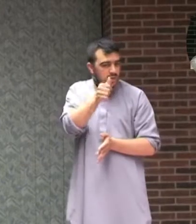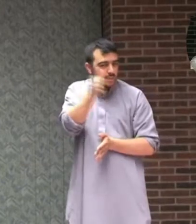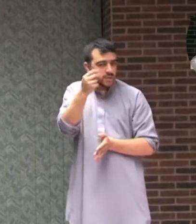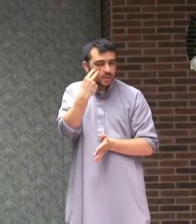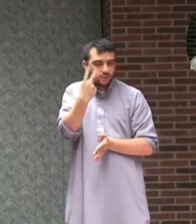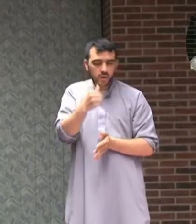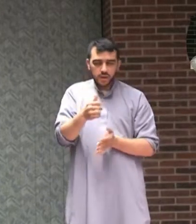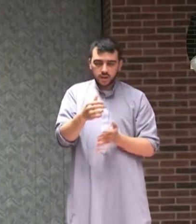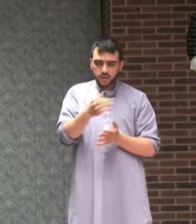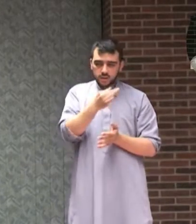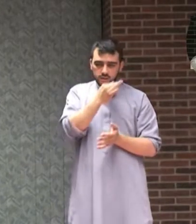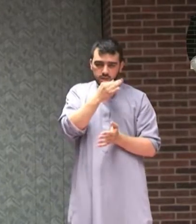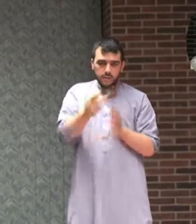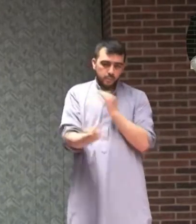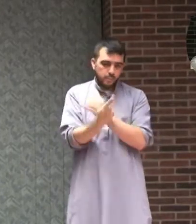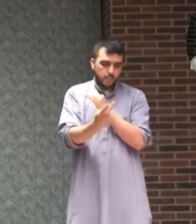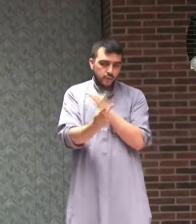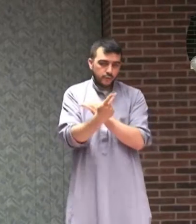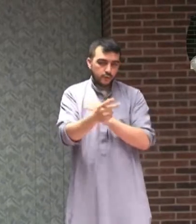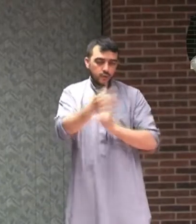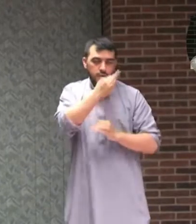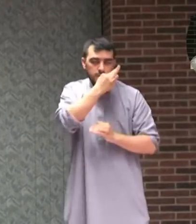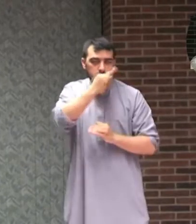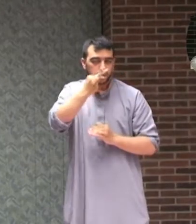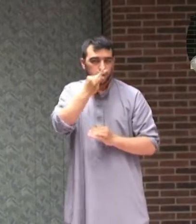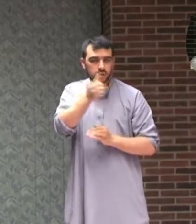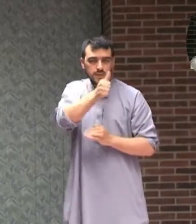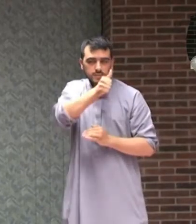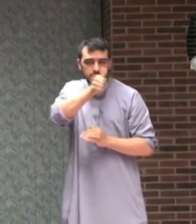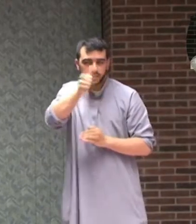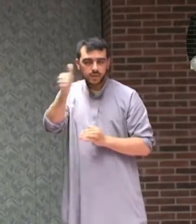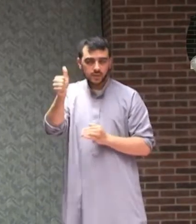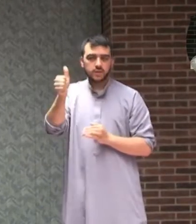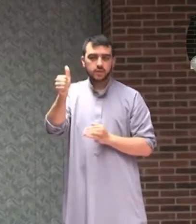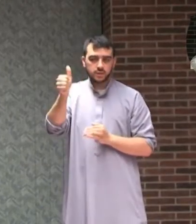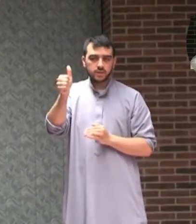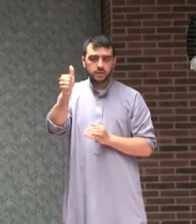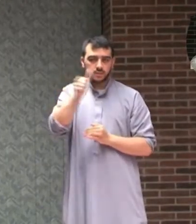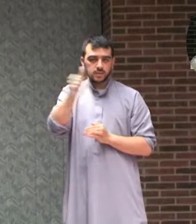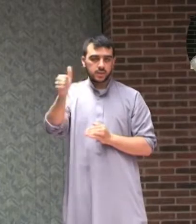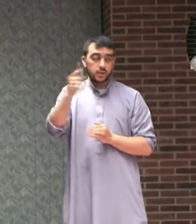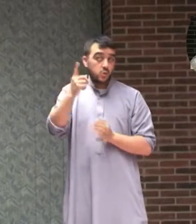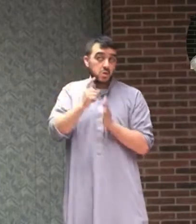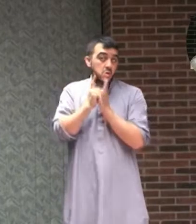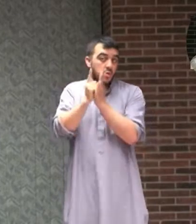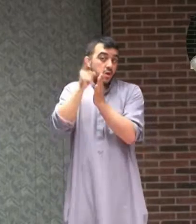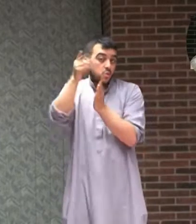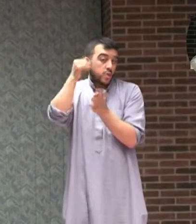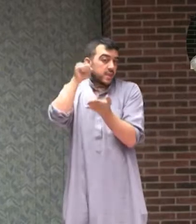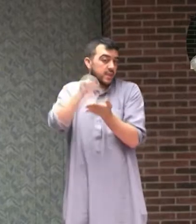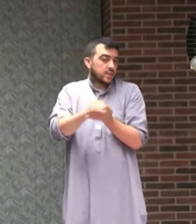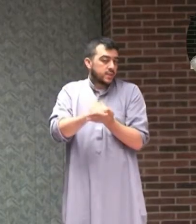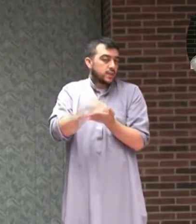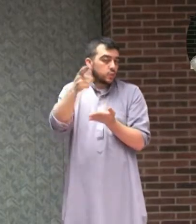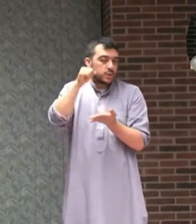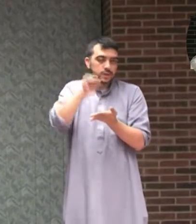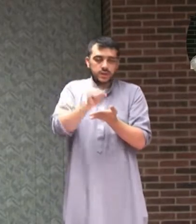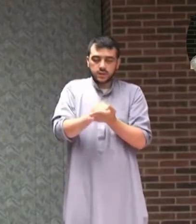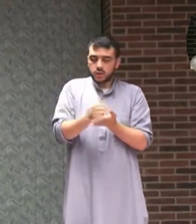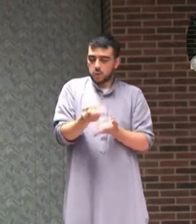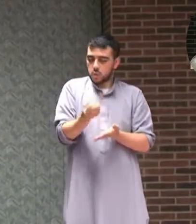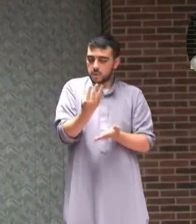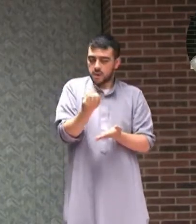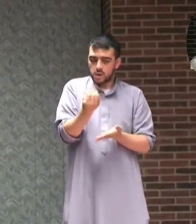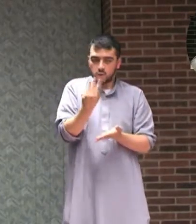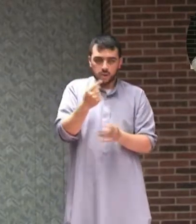Donc le jeûne a cette particularité qu'Allah subhanahu wa ta'ala s'est préservé le droit de savoir ô combien les actions